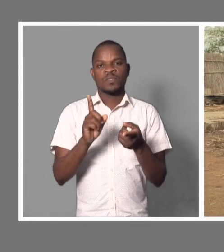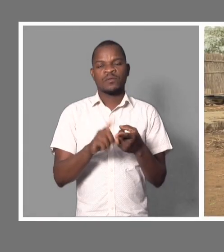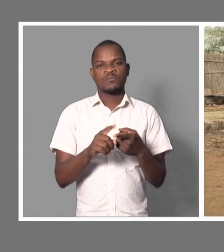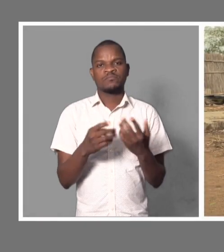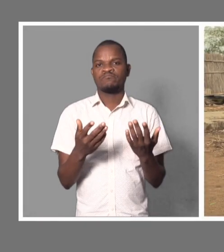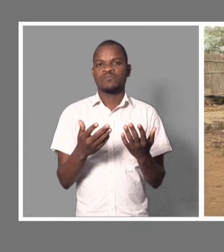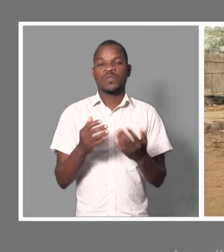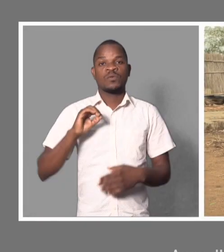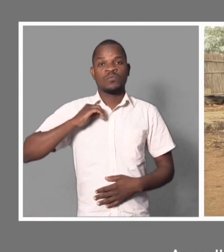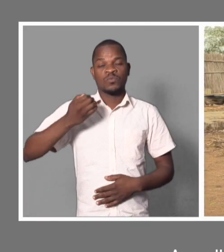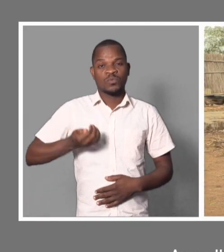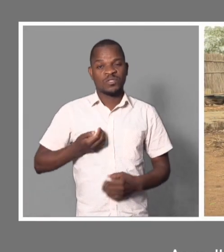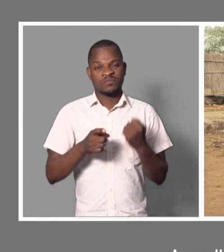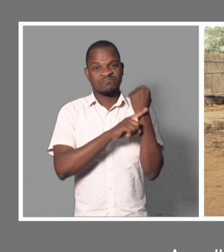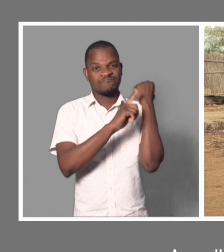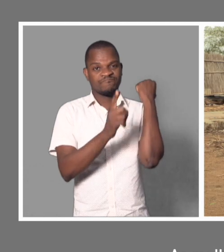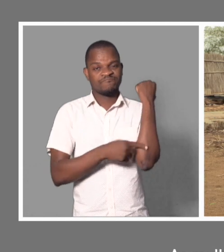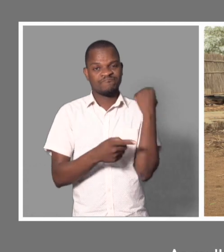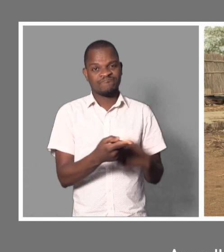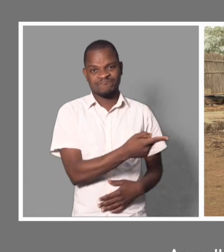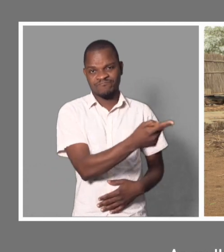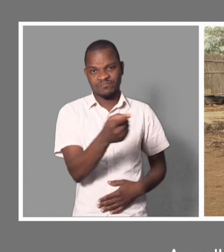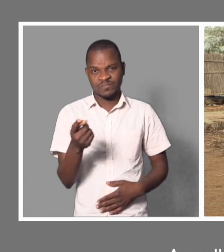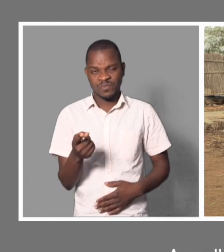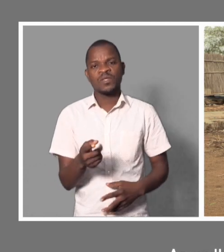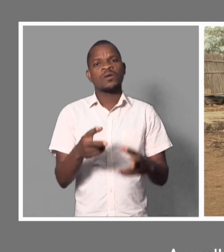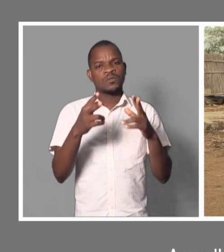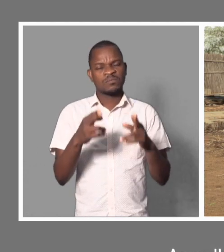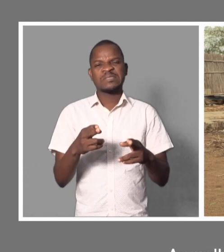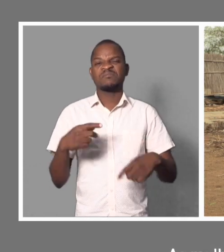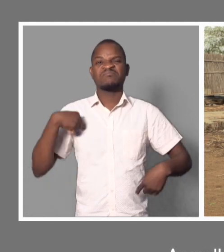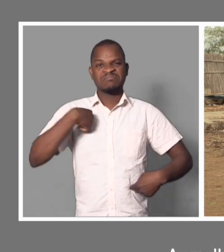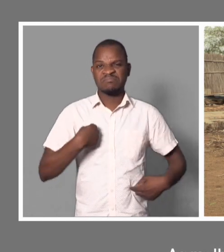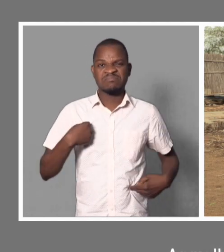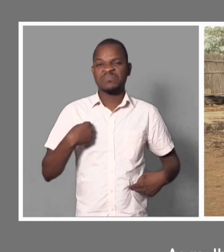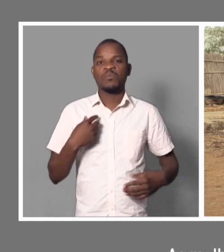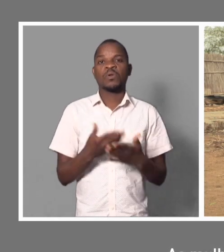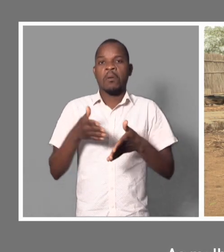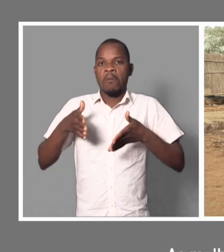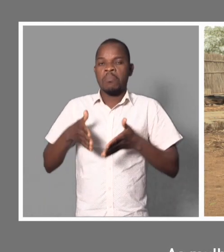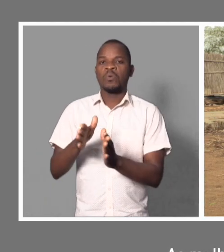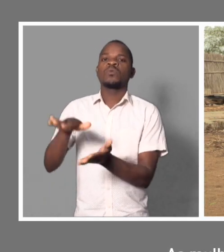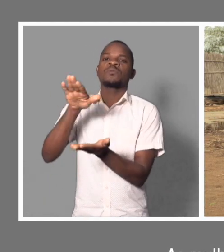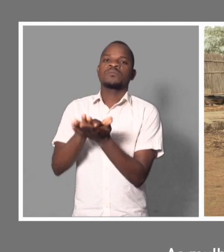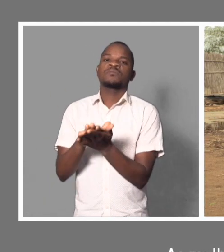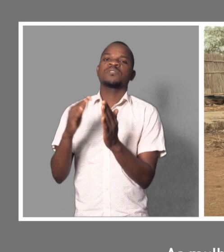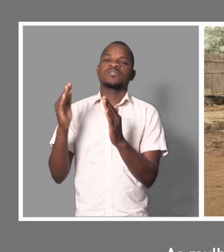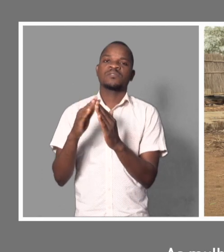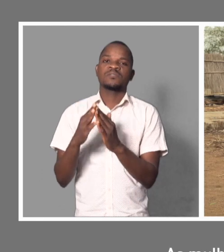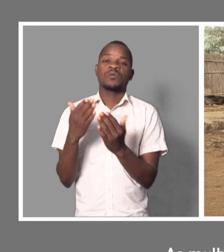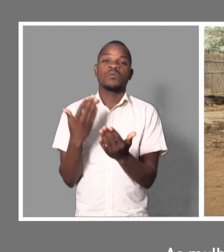As pessoas, as senhoras grávidas também, são obrigadas a dar parto em casa